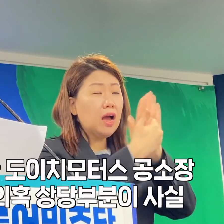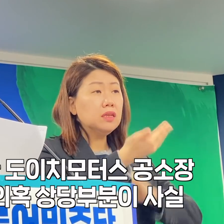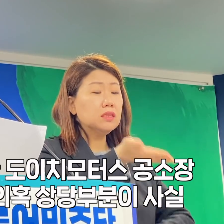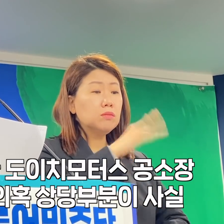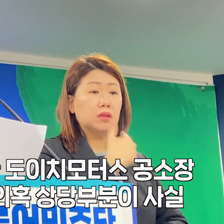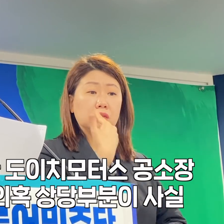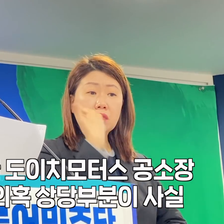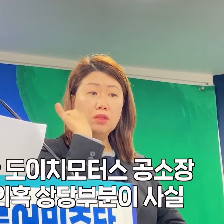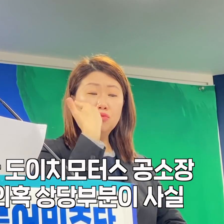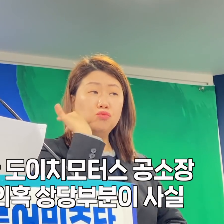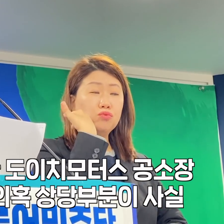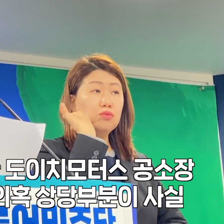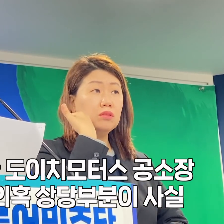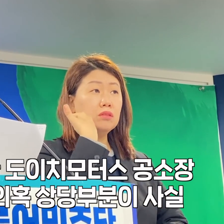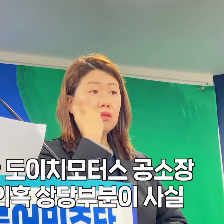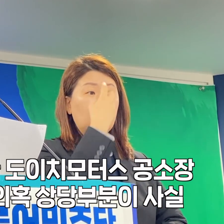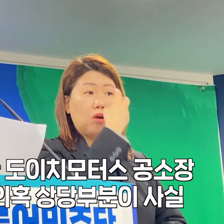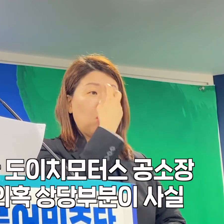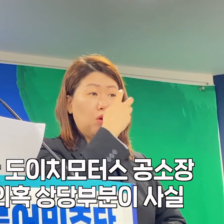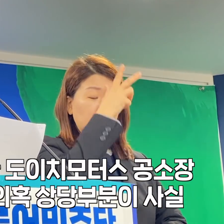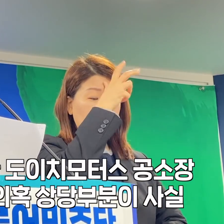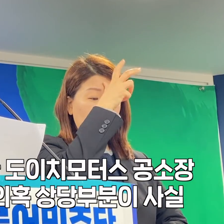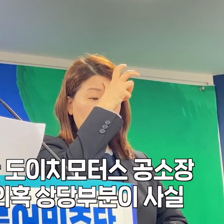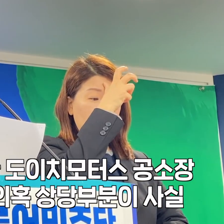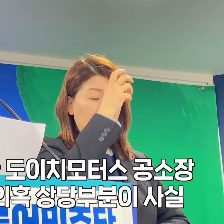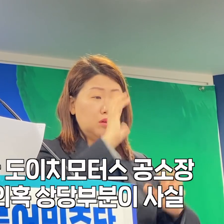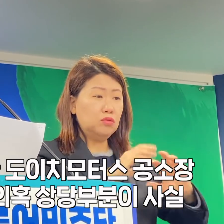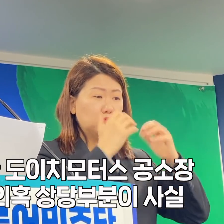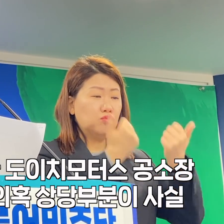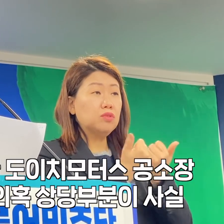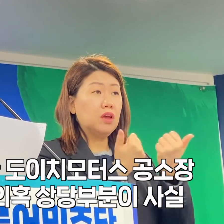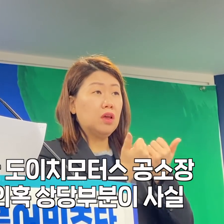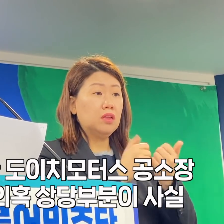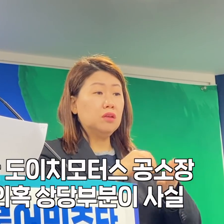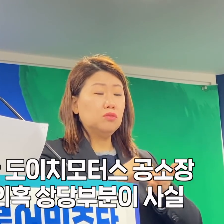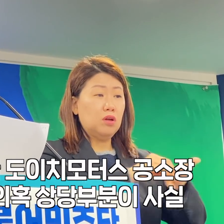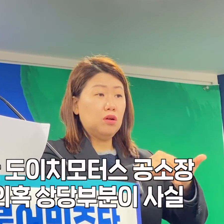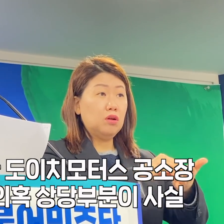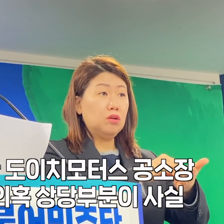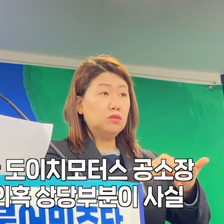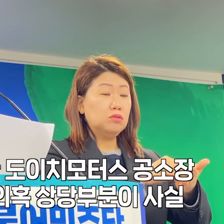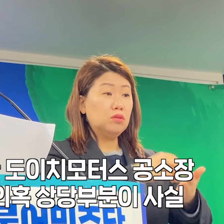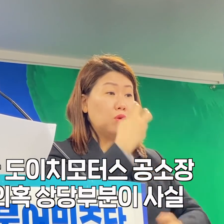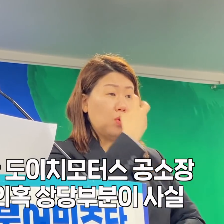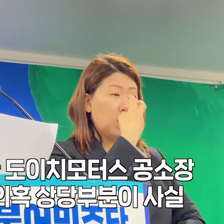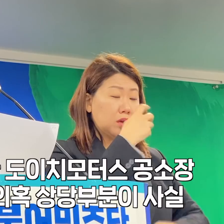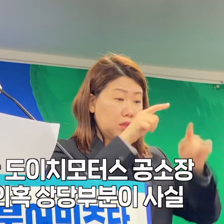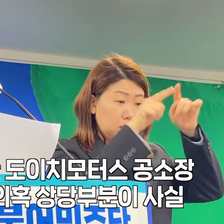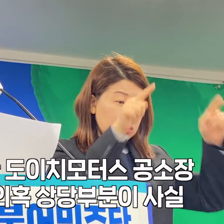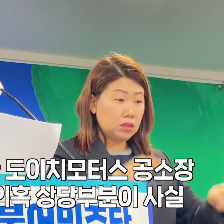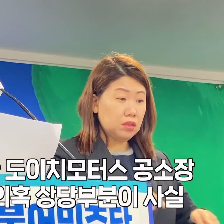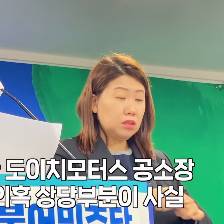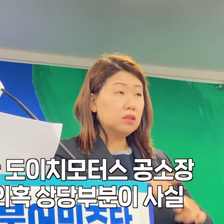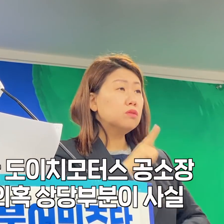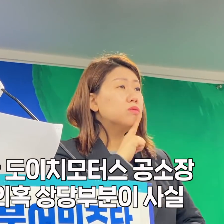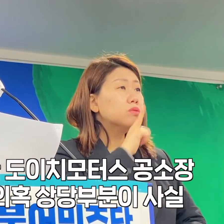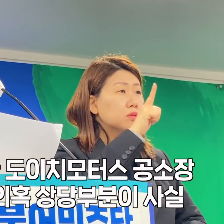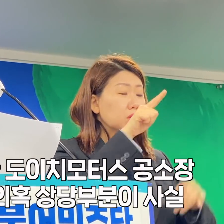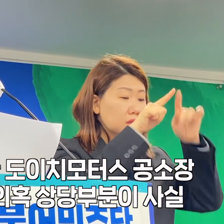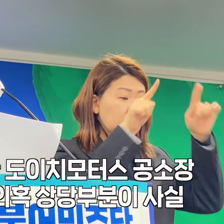지난주 검찰이 국회에 제출한 도이치모터스 공소장을 확인한 바 지금까지 제기한